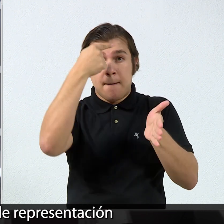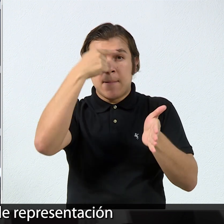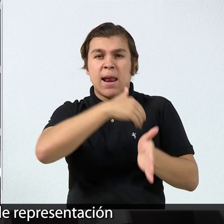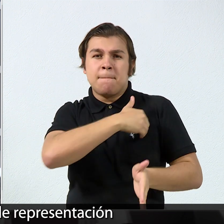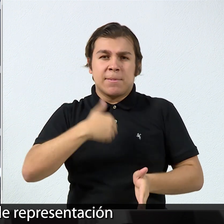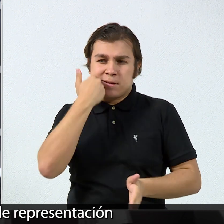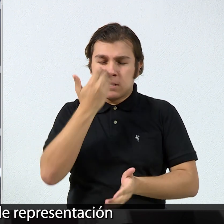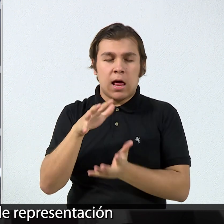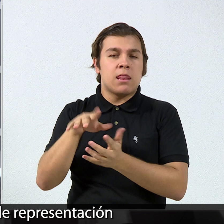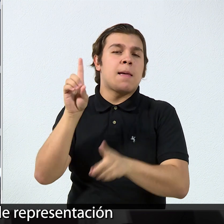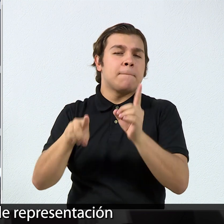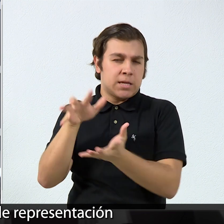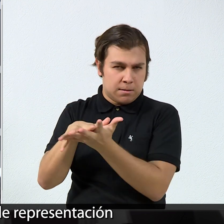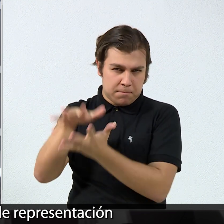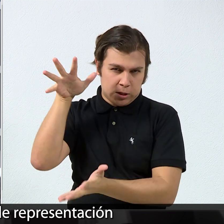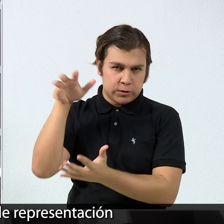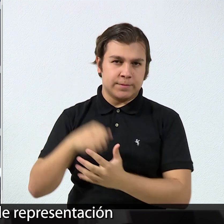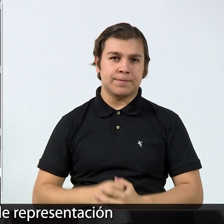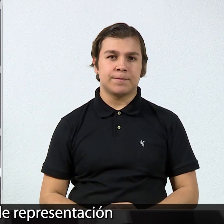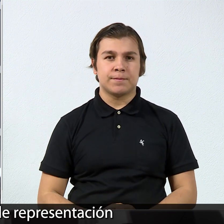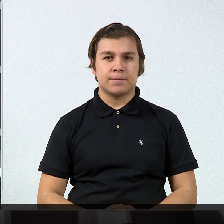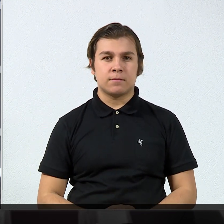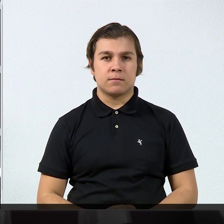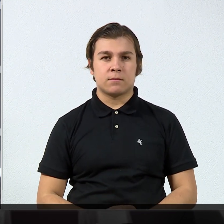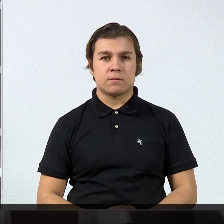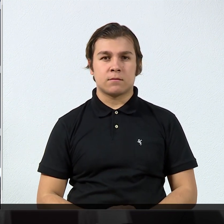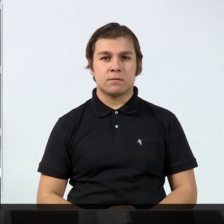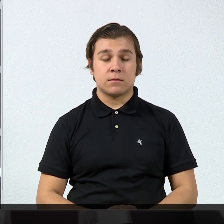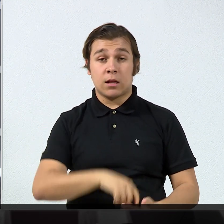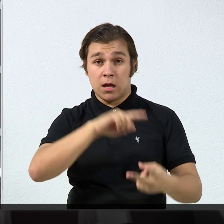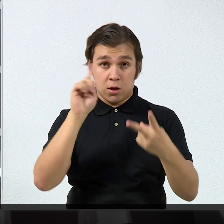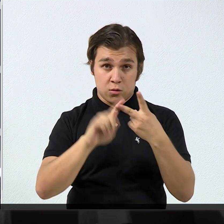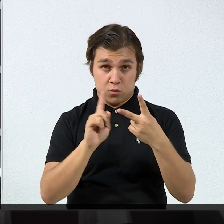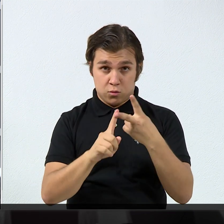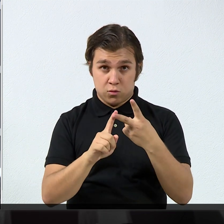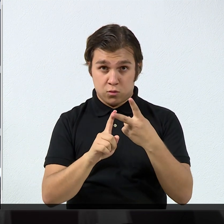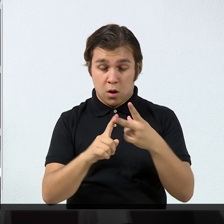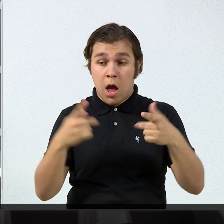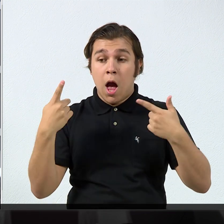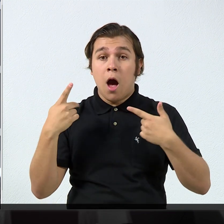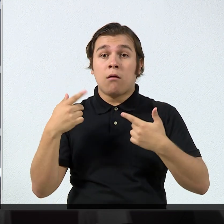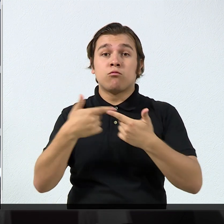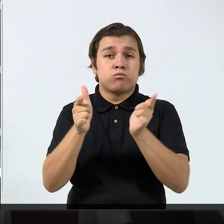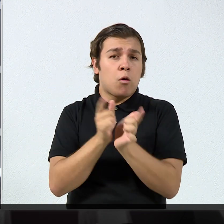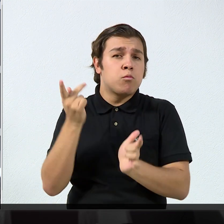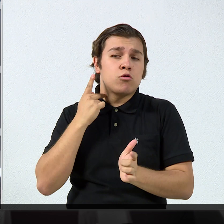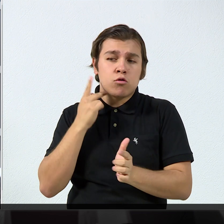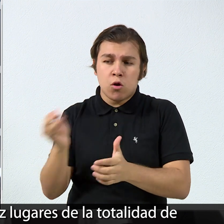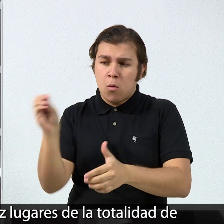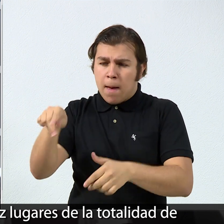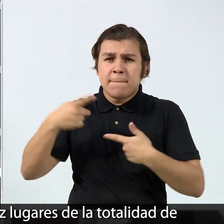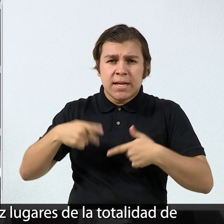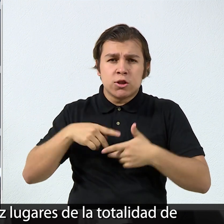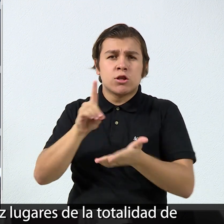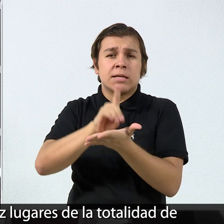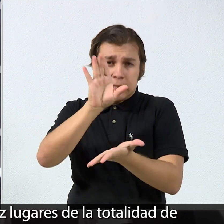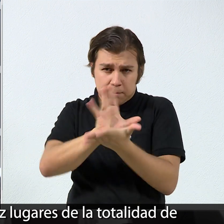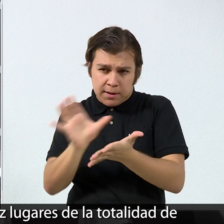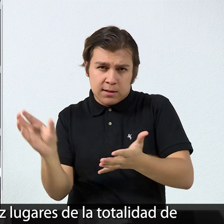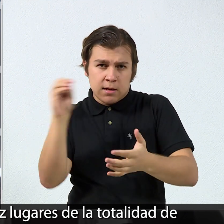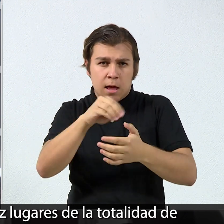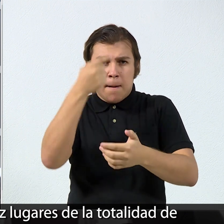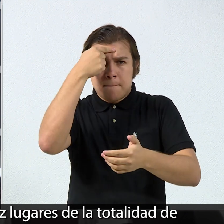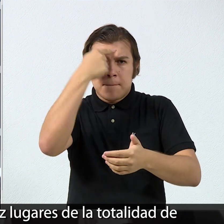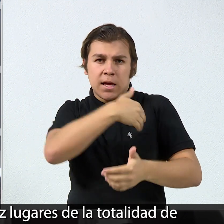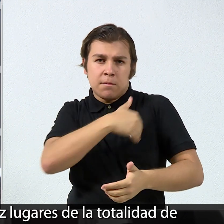por el principio de representación proporcional. Segundo, postular al menos una persona con discapacidad dentro de los primeros